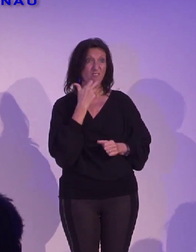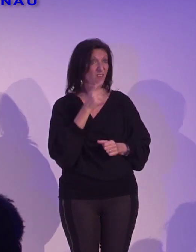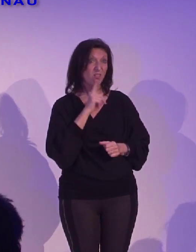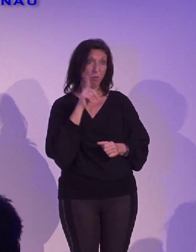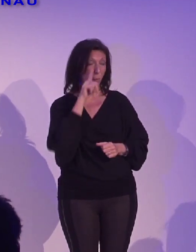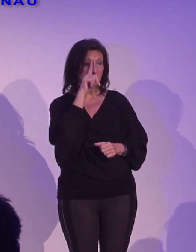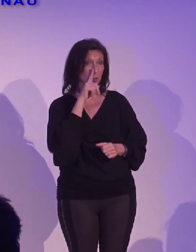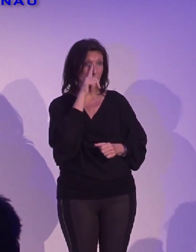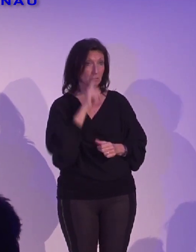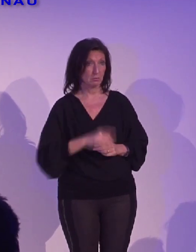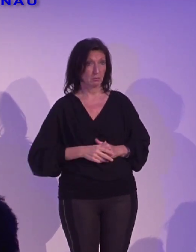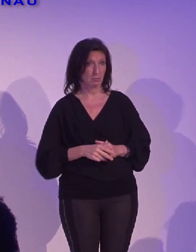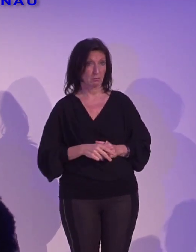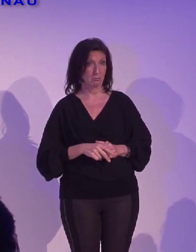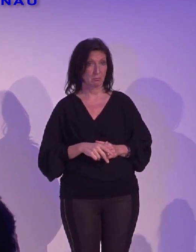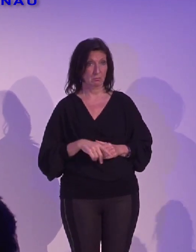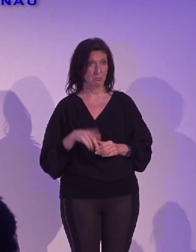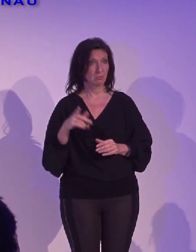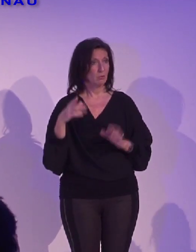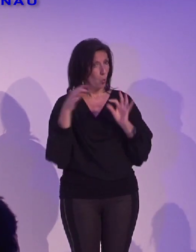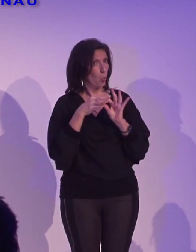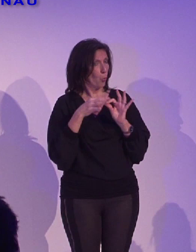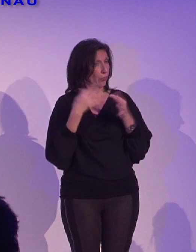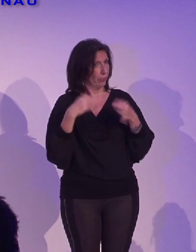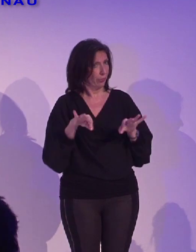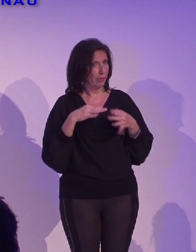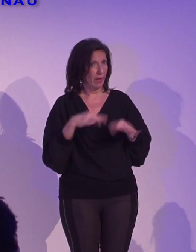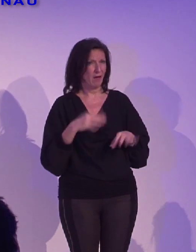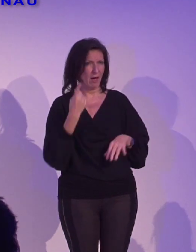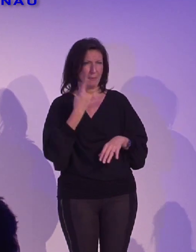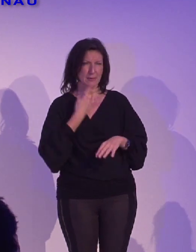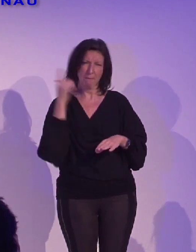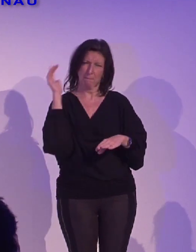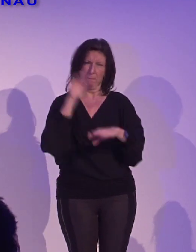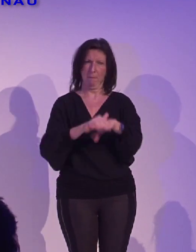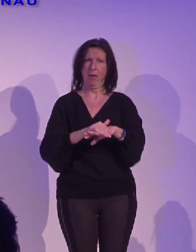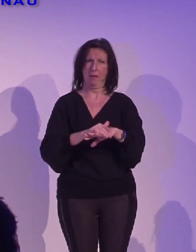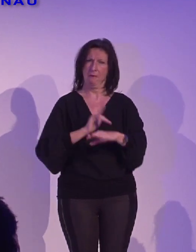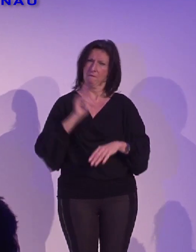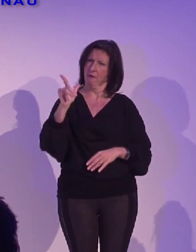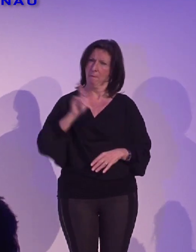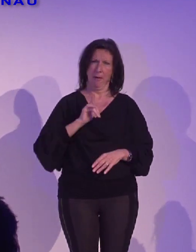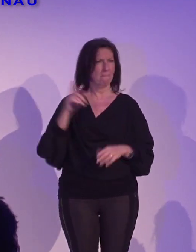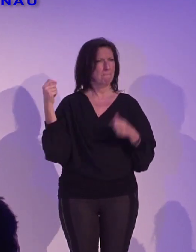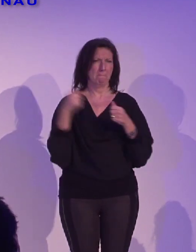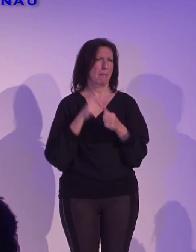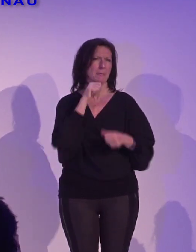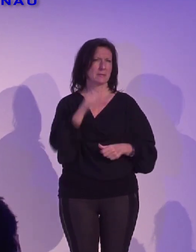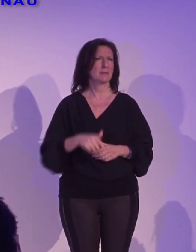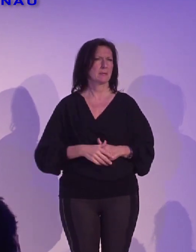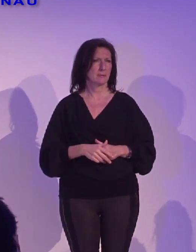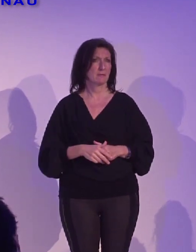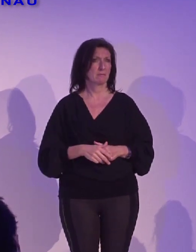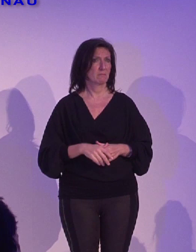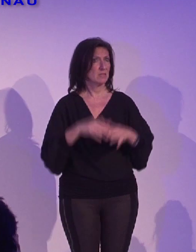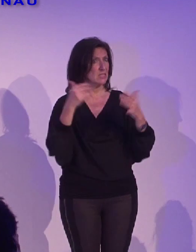haben. Der Kontakt ist mir nicht verboten worden. Ich bin von selbst drauf gekommen, dass wir nicht zusammenpassen. Bei uns ist